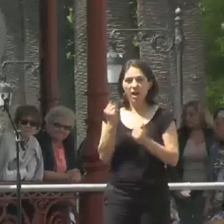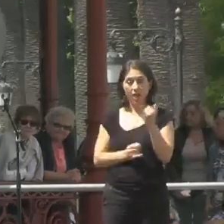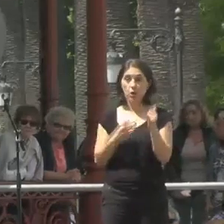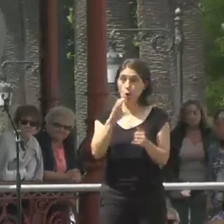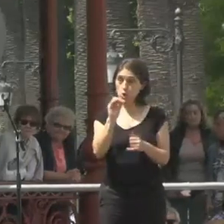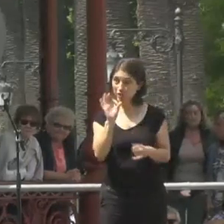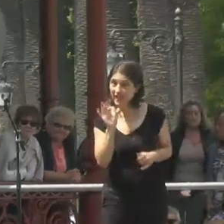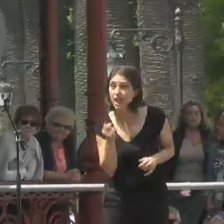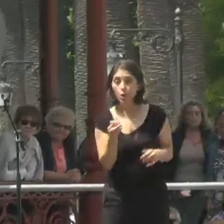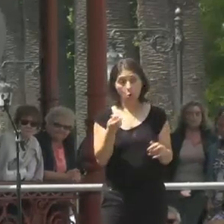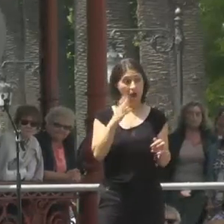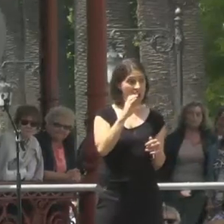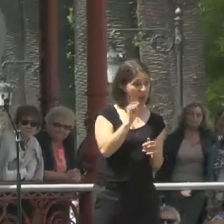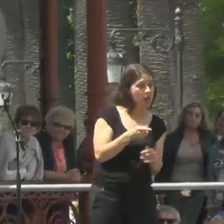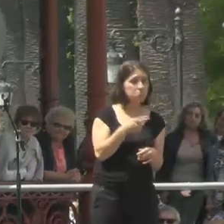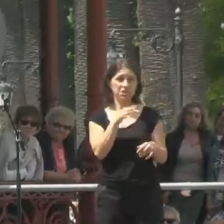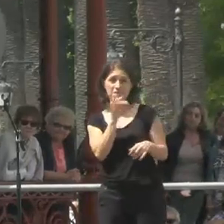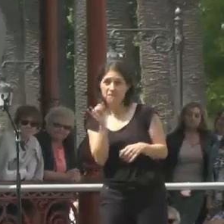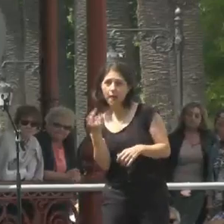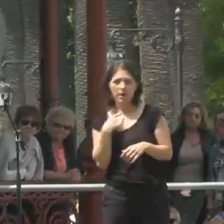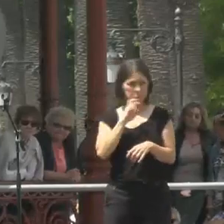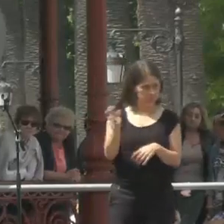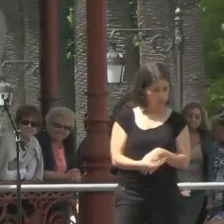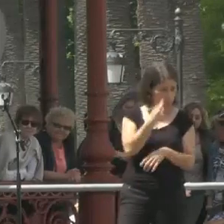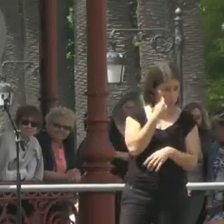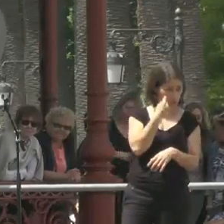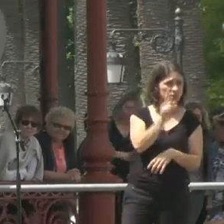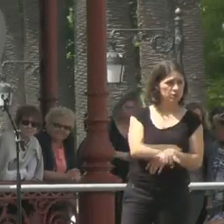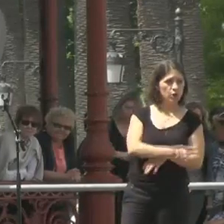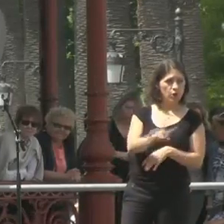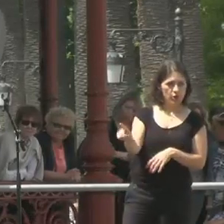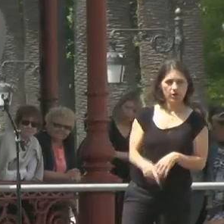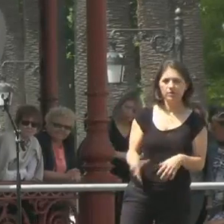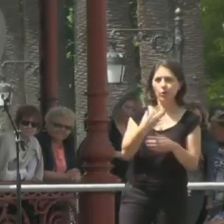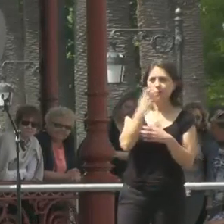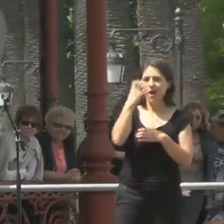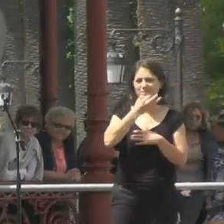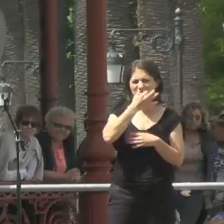Cotino, Camps, Fabra... Os suenan todos estos, ¿verdad?